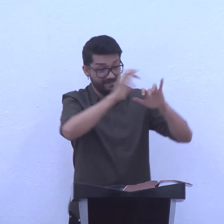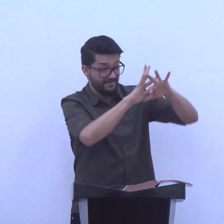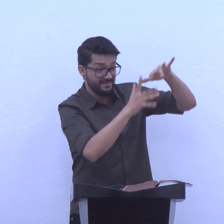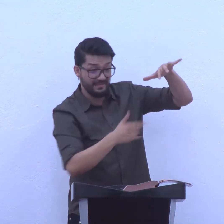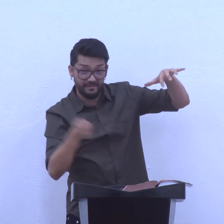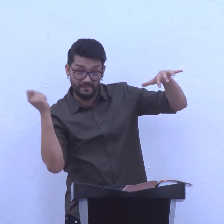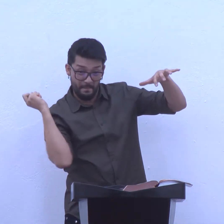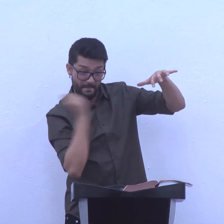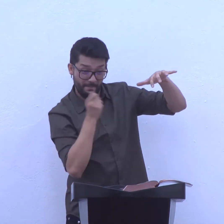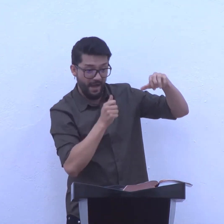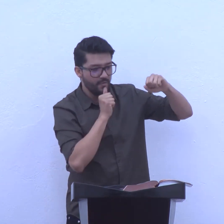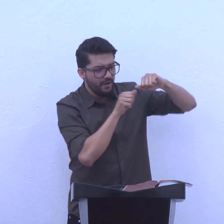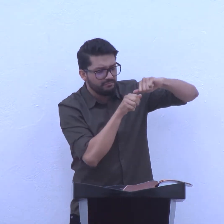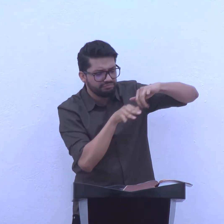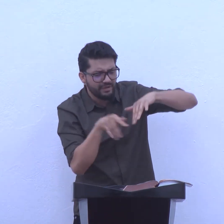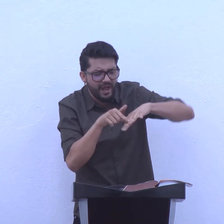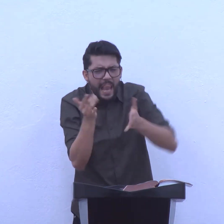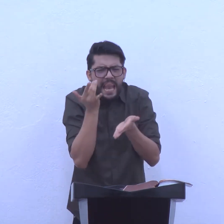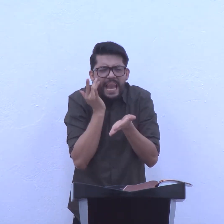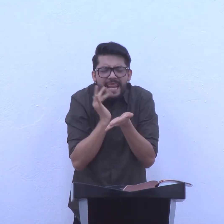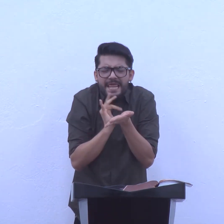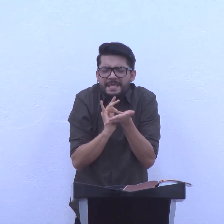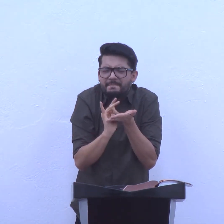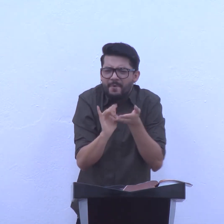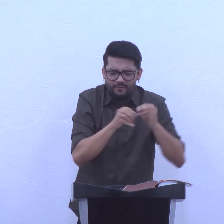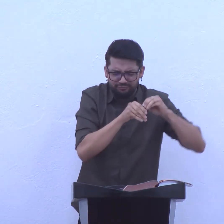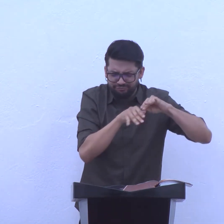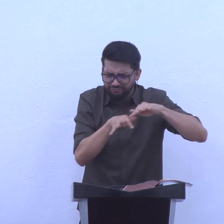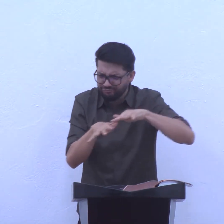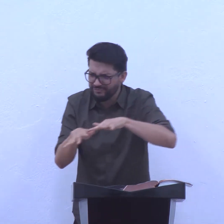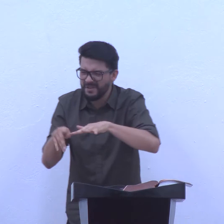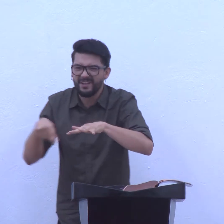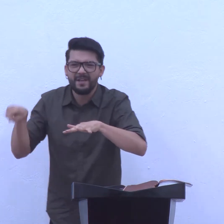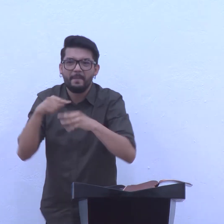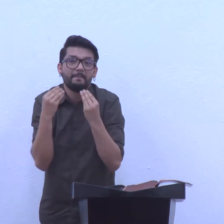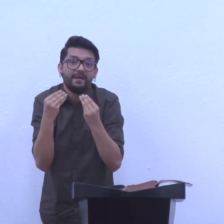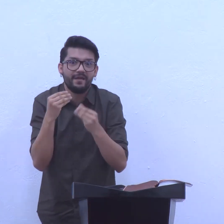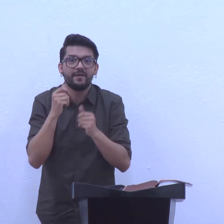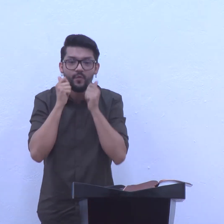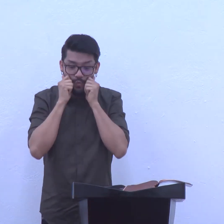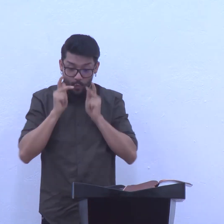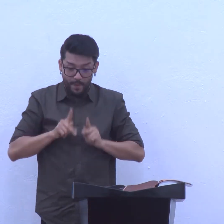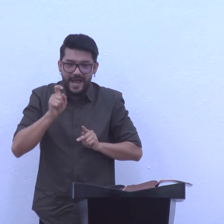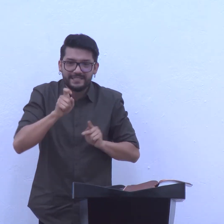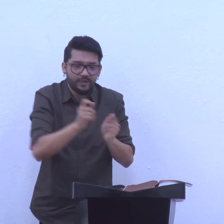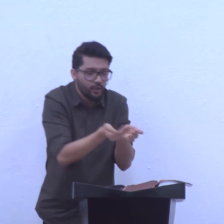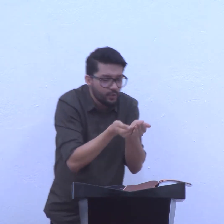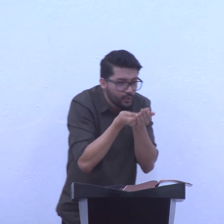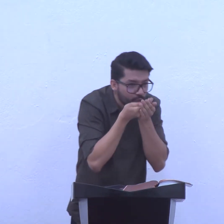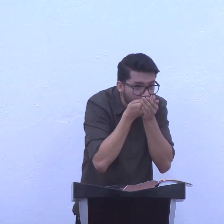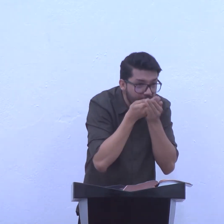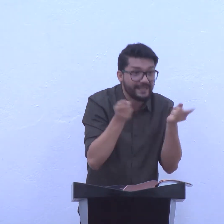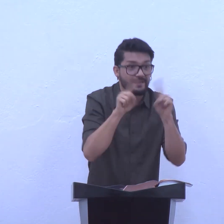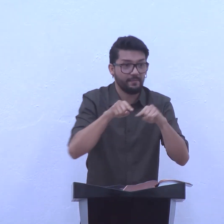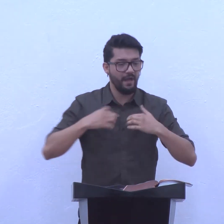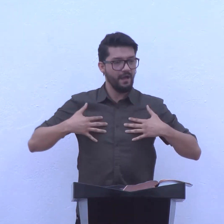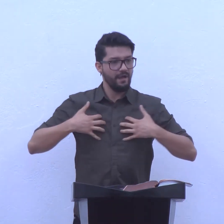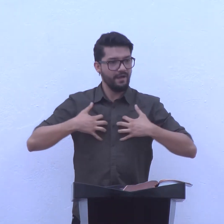necesitamos agua potable, agua limpia. Y Dios permite que de la peña broten fuentes de agua limpia